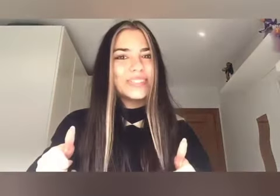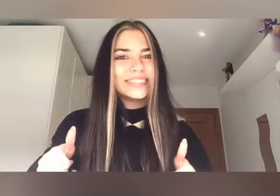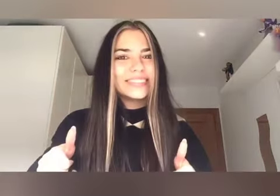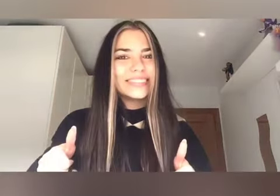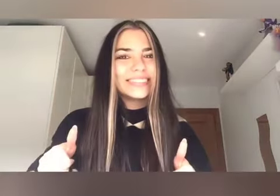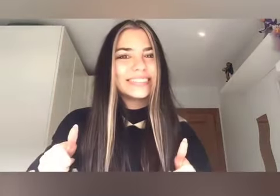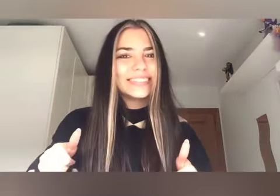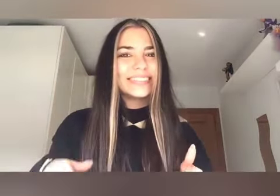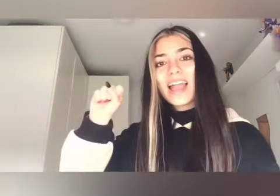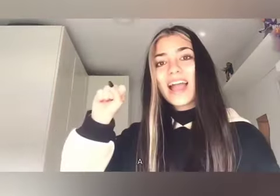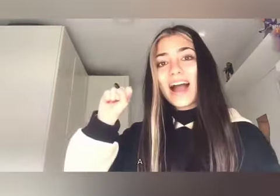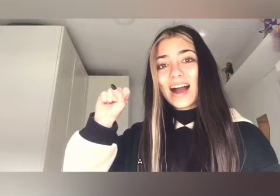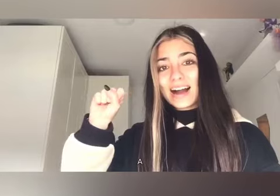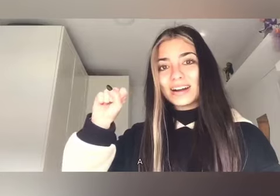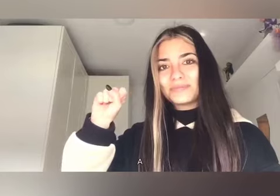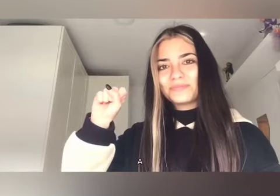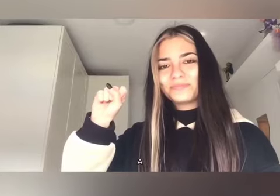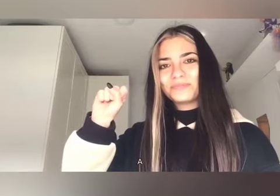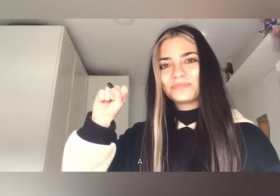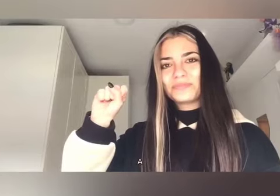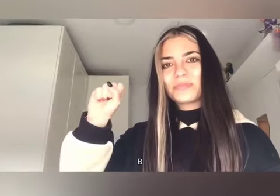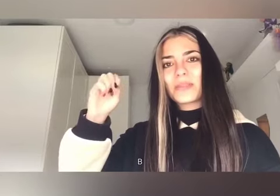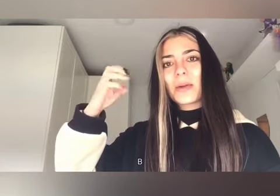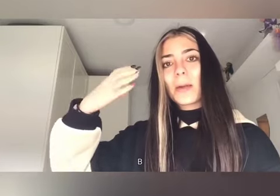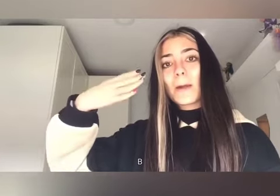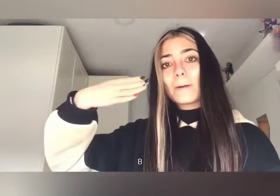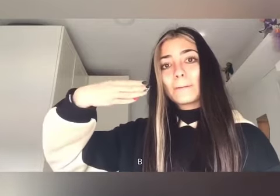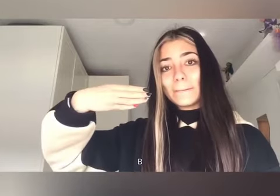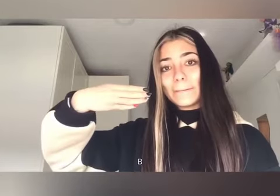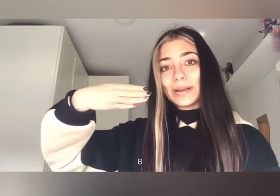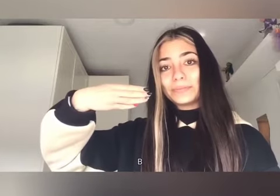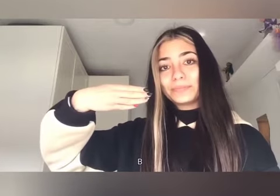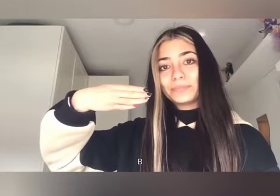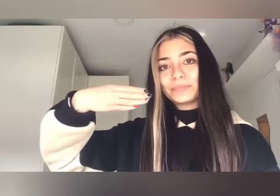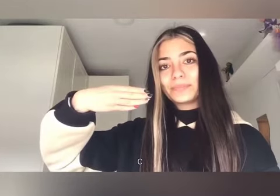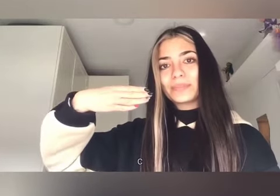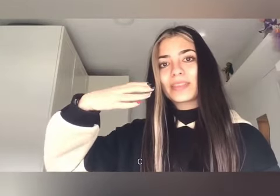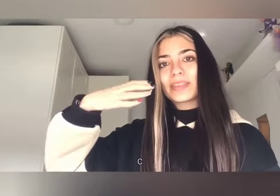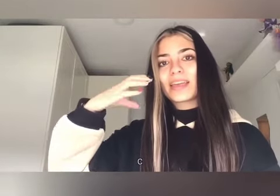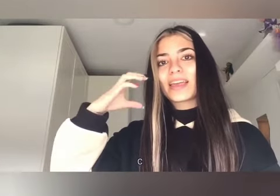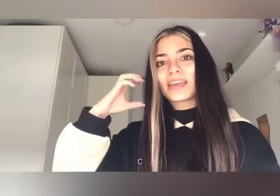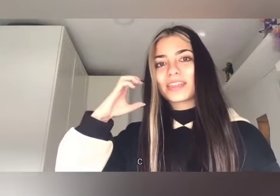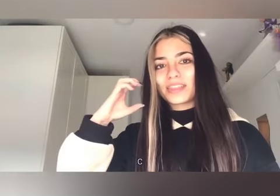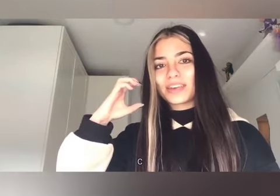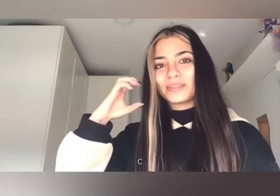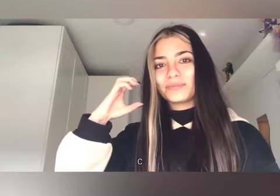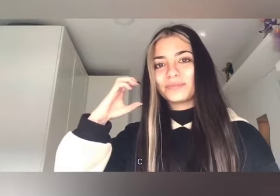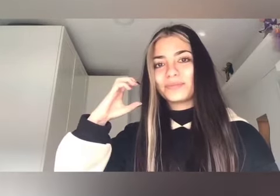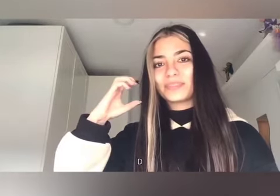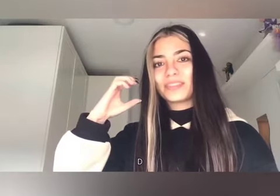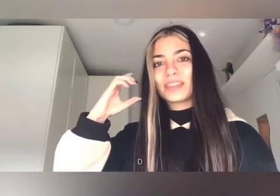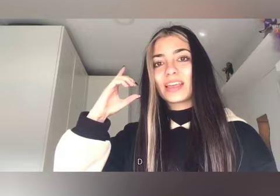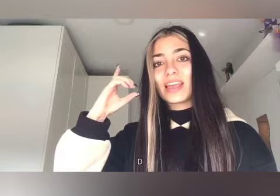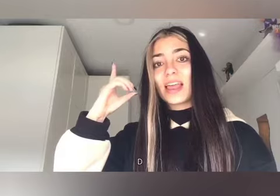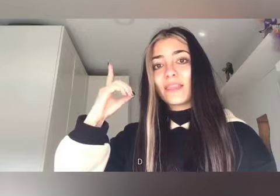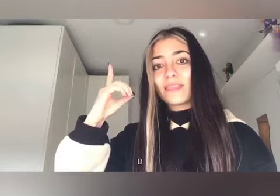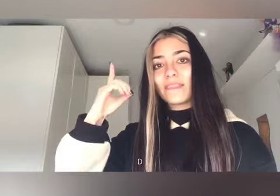A, B, C, D,